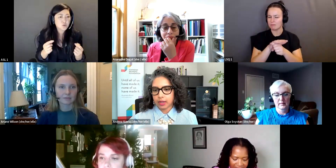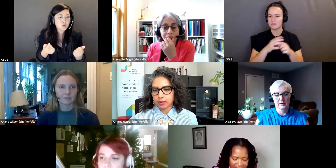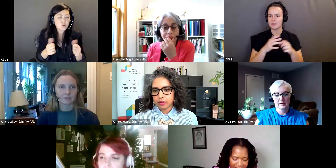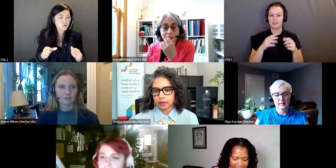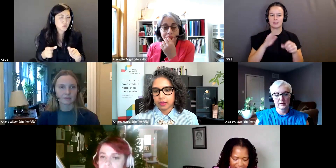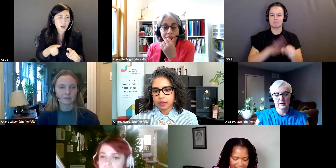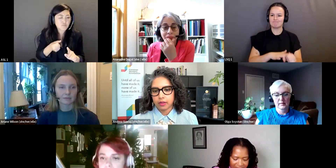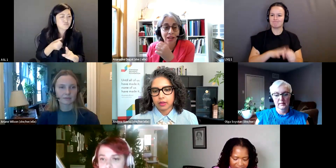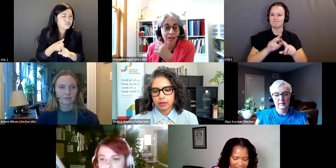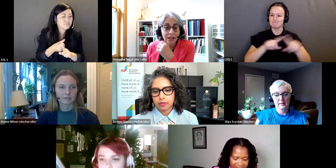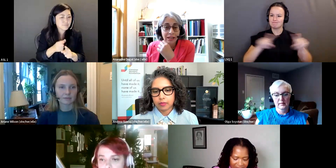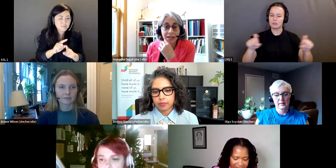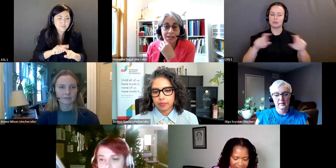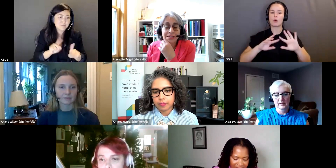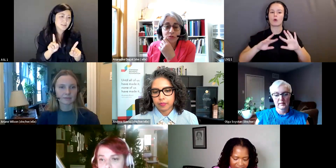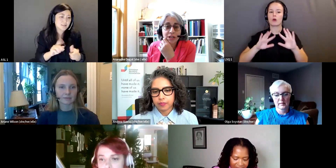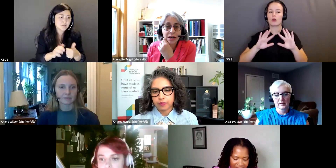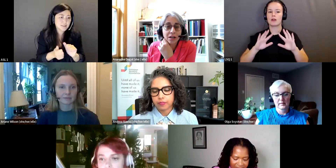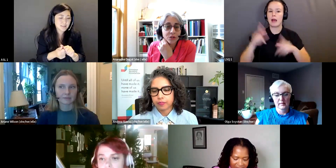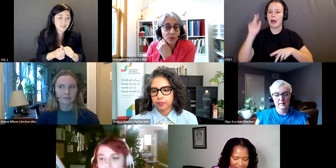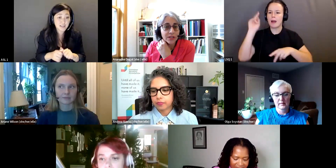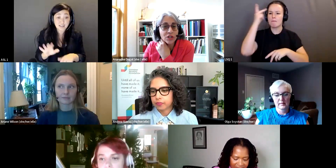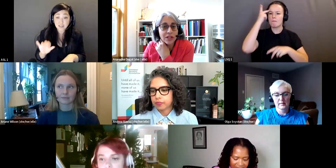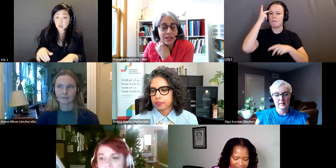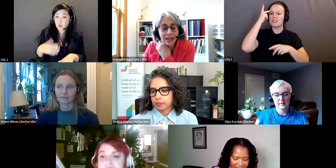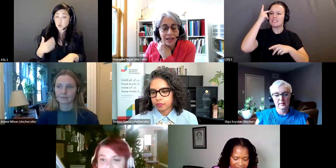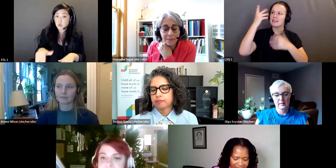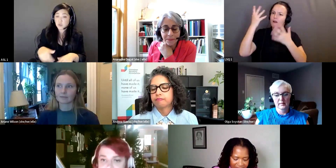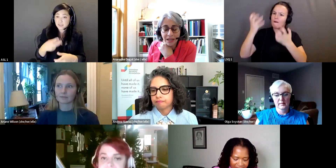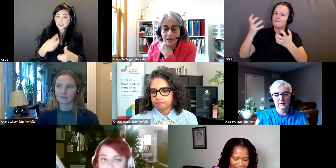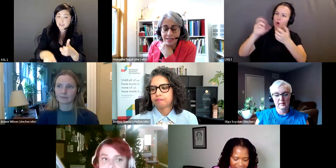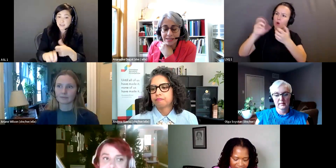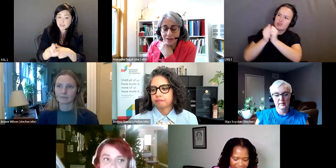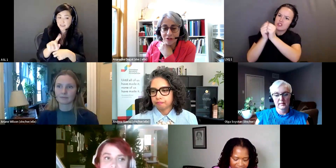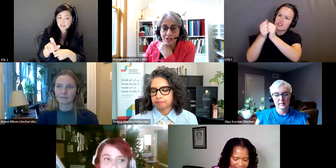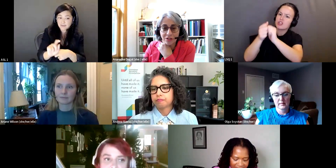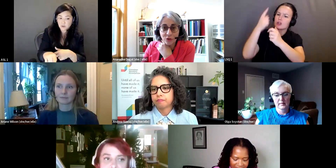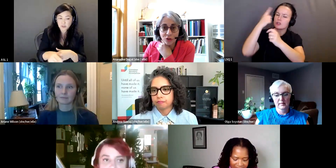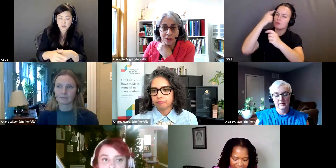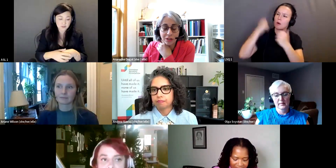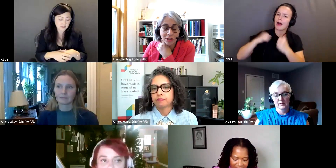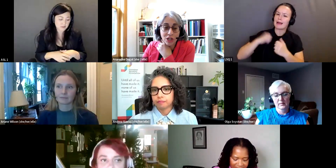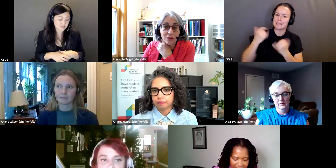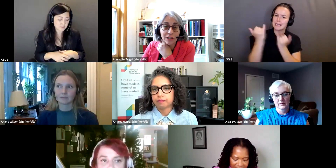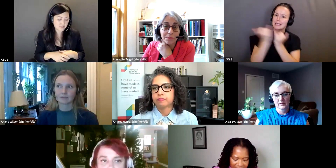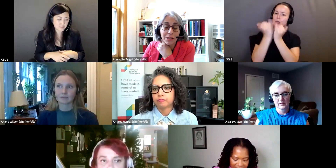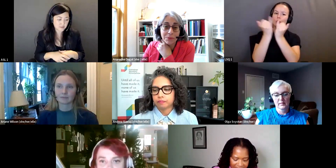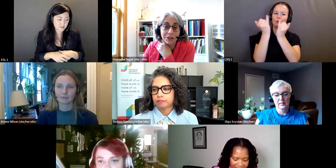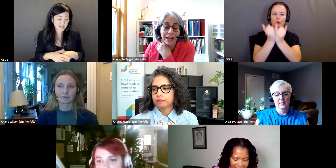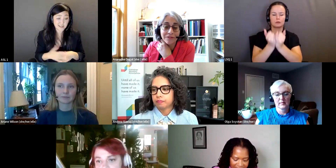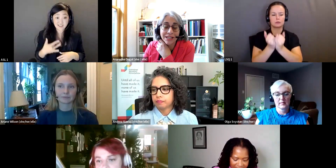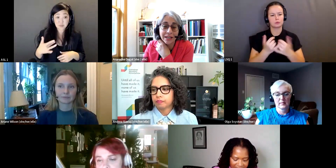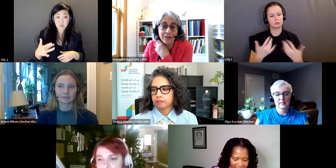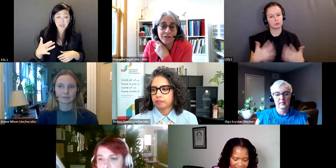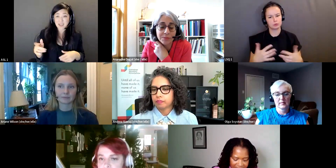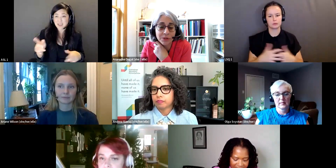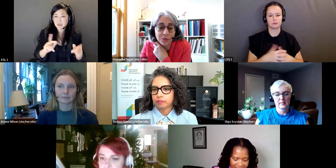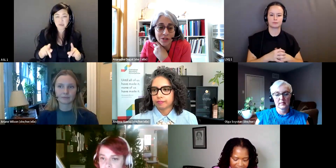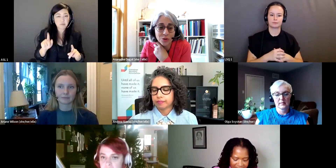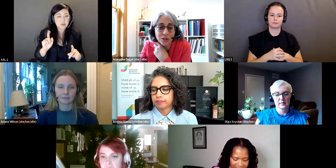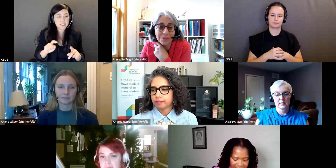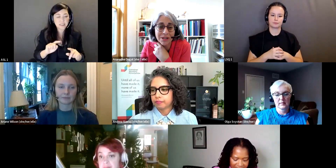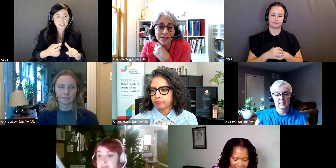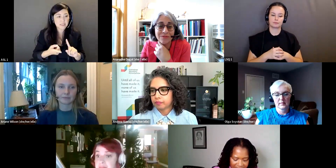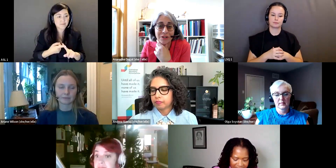violence genrée. Qu'est-ce que les décideurs politiques et les gens peuvent faire pour vraiment faire une différence? C'est une question très difficile, je dirais de